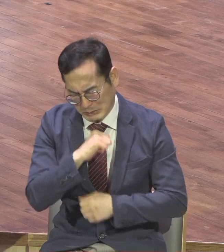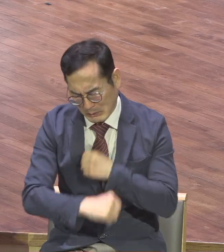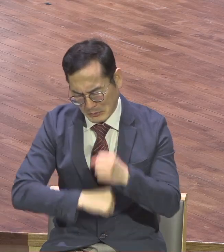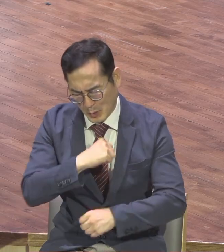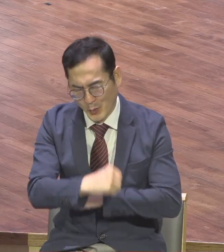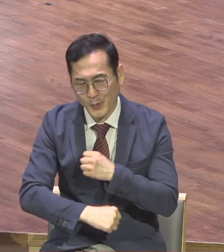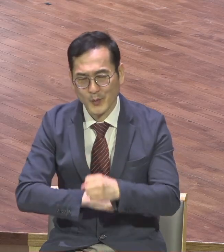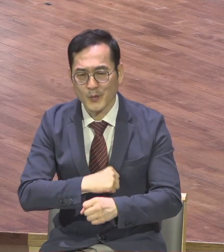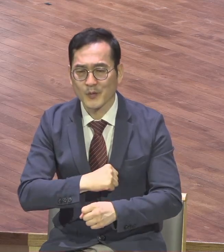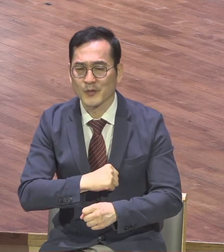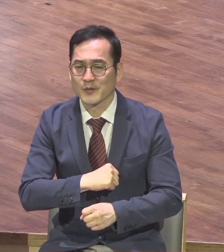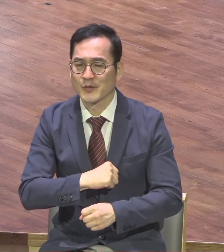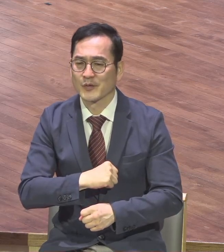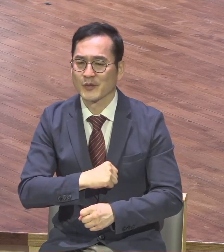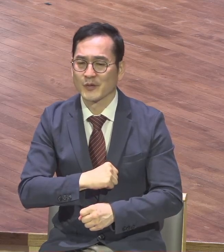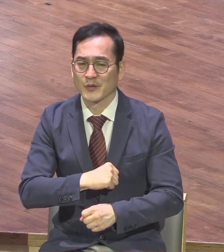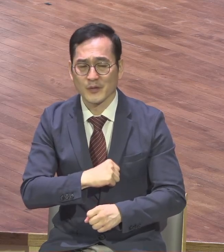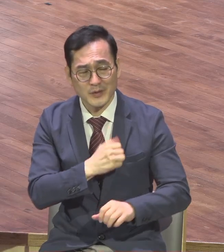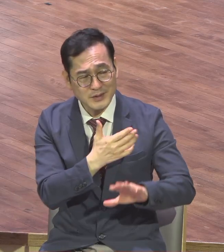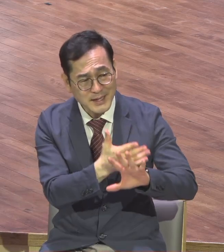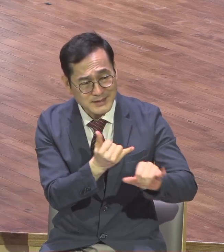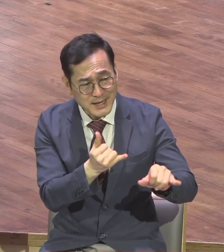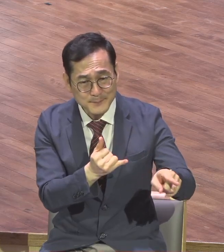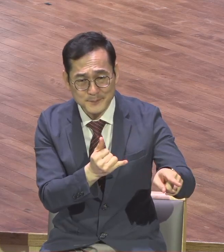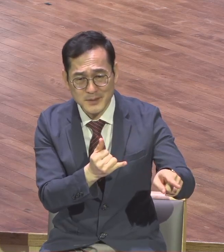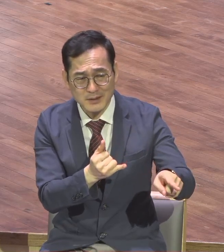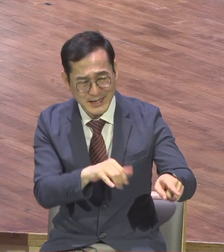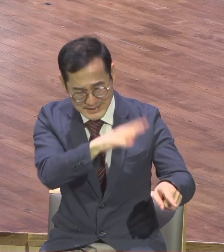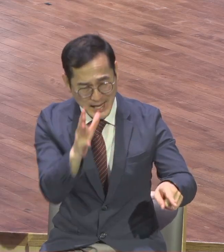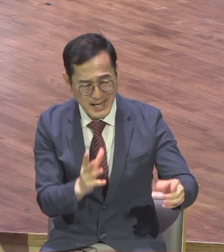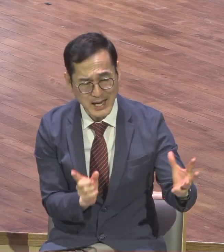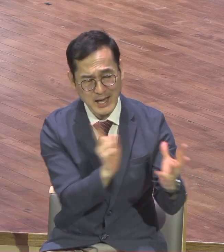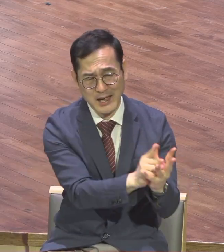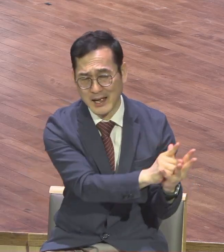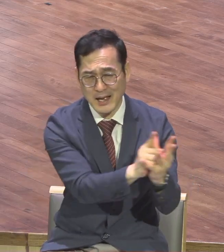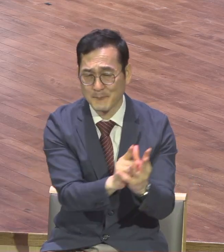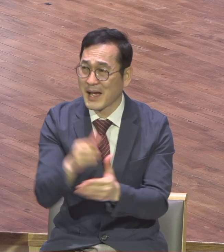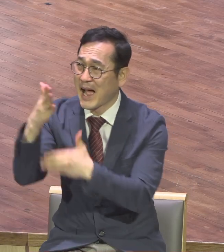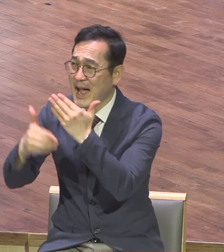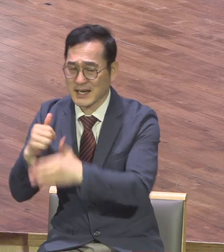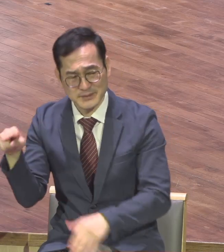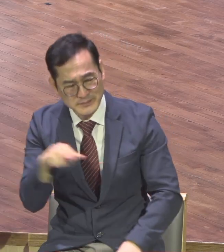다른 이들과 같이 본질상 진노의 자녀였더니.